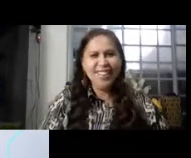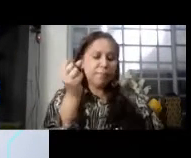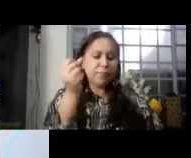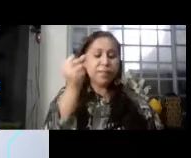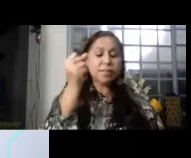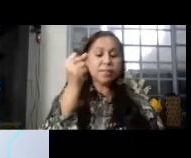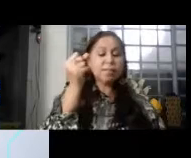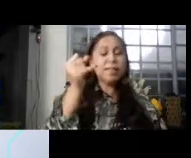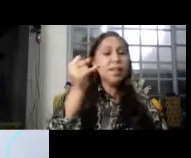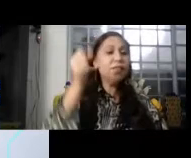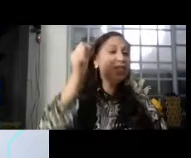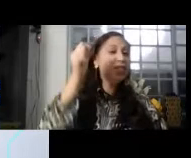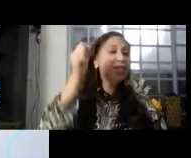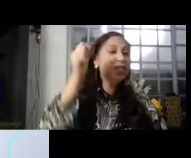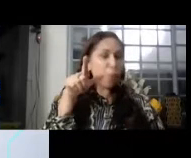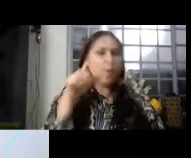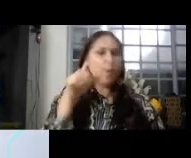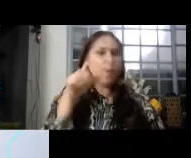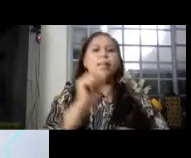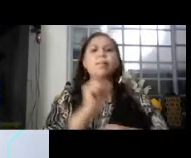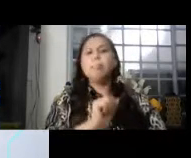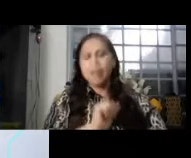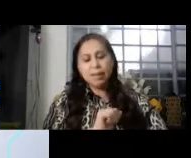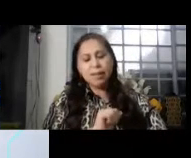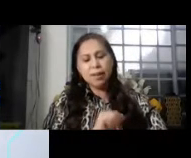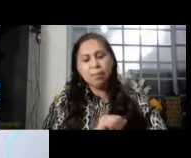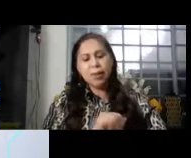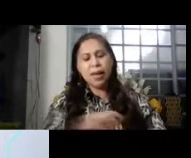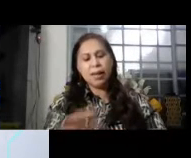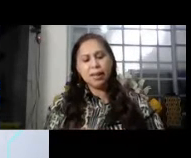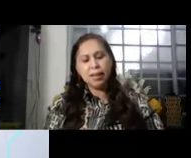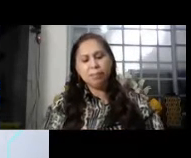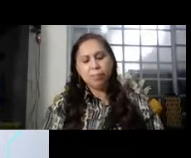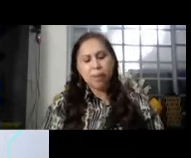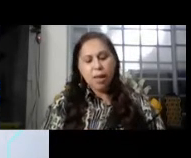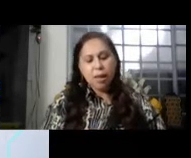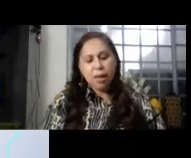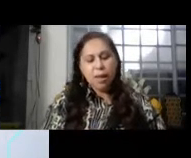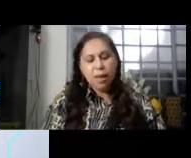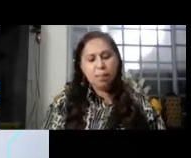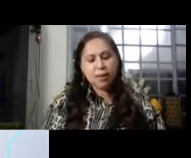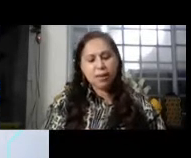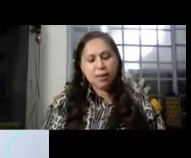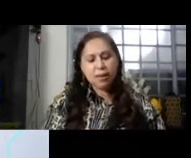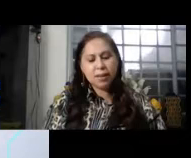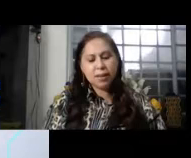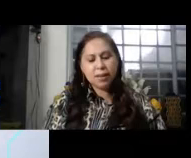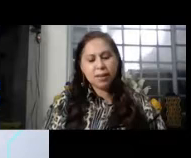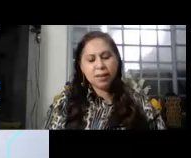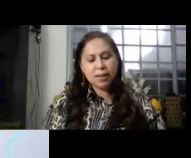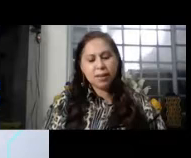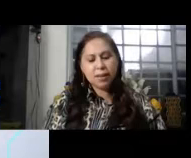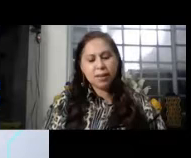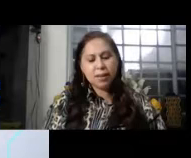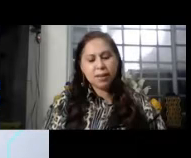Aí usa o se, né? Se fizer sol, aí dá uma paradinha, porque ali é a parte da condição, é